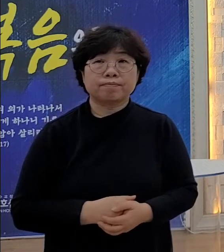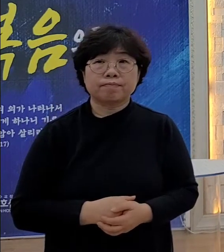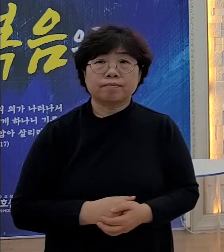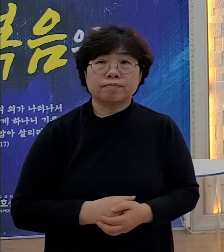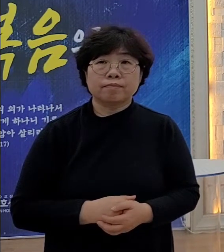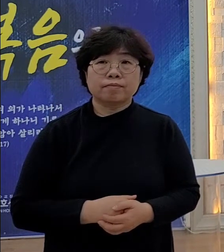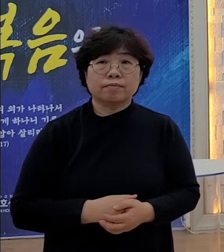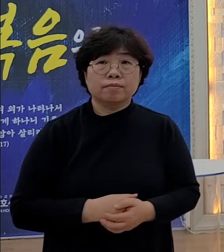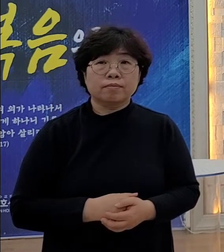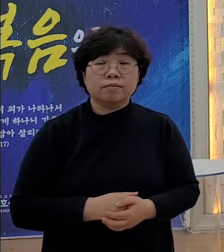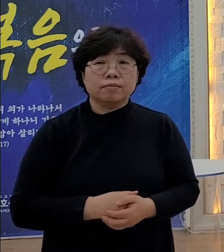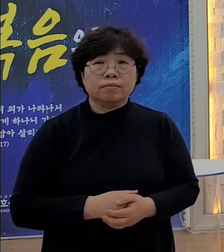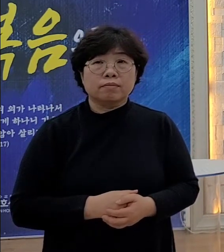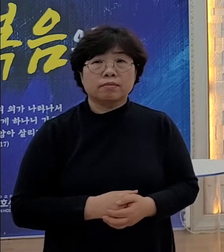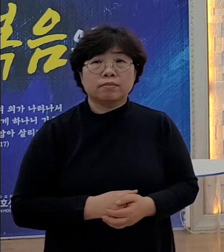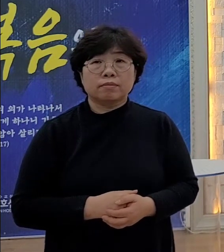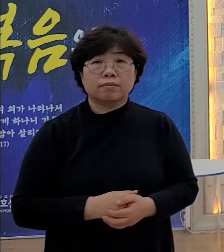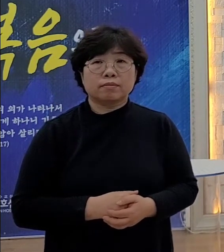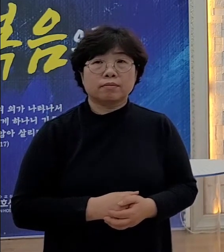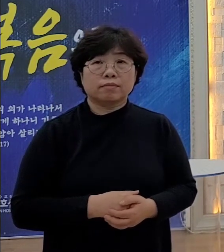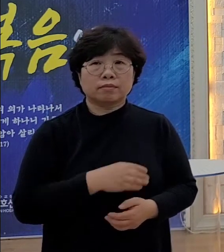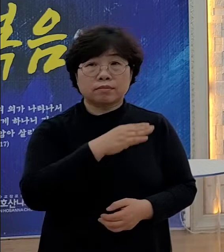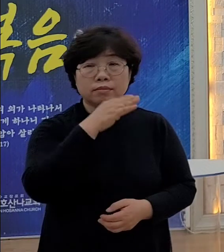있죠. 이것을 다른 말로 하면